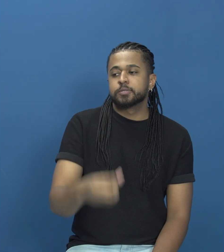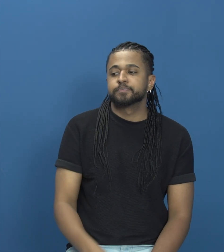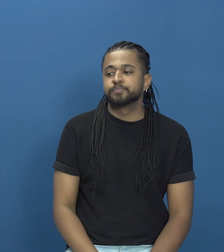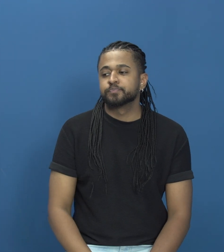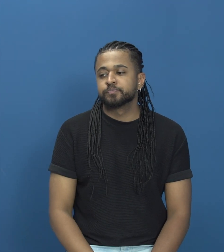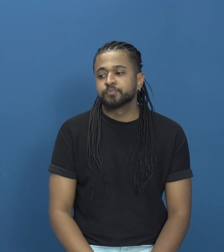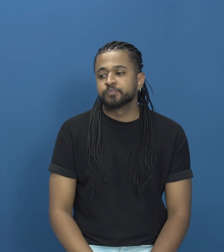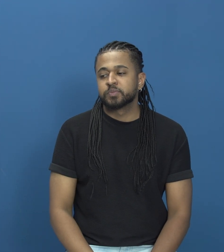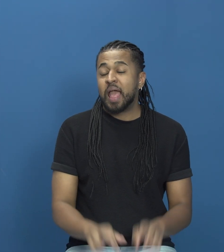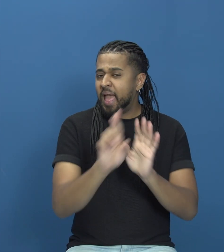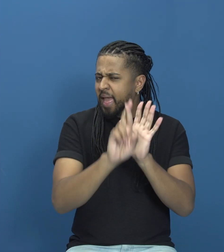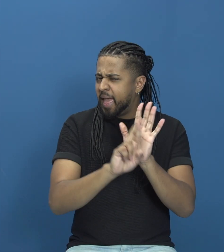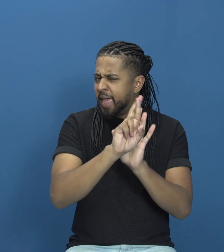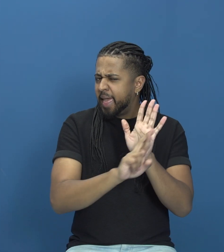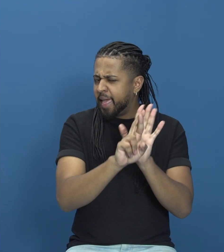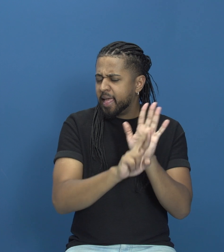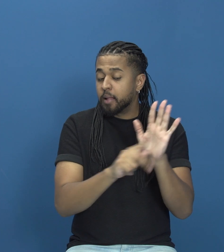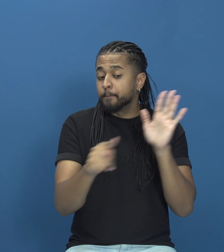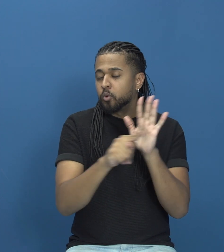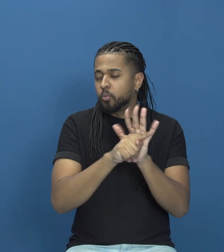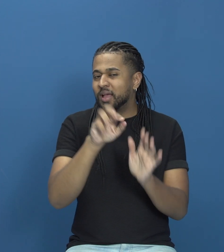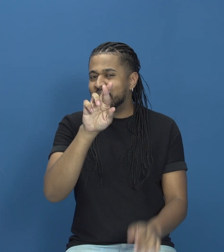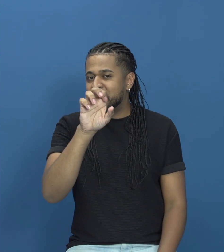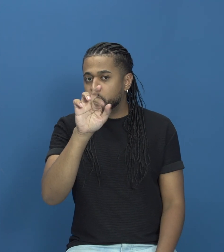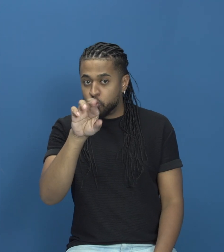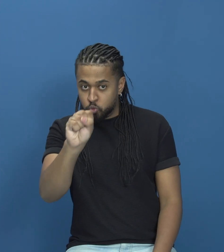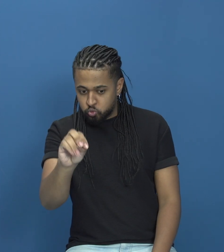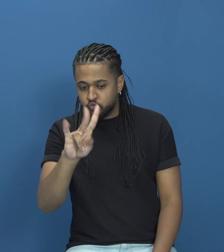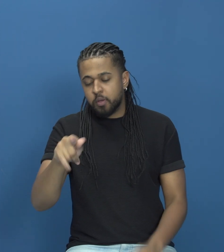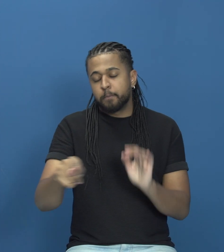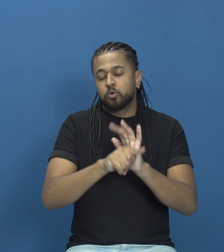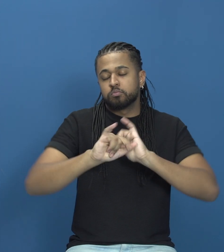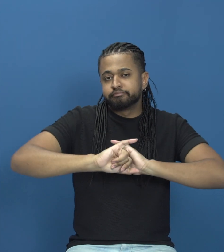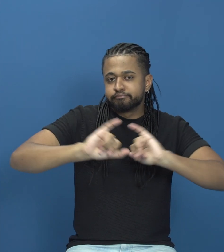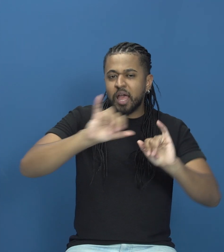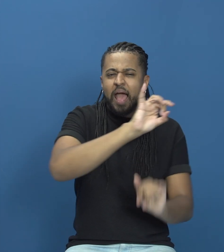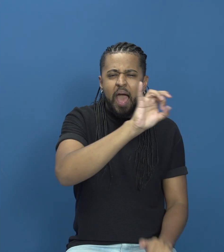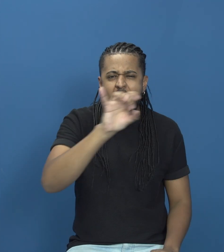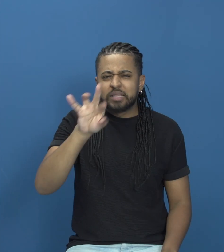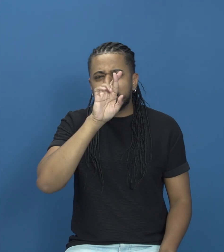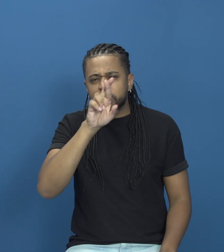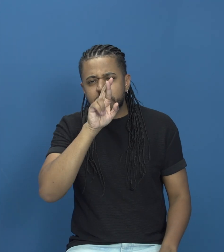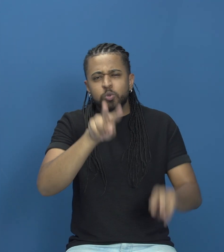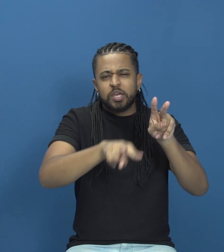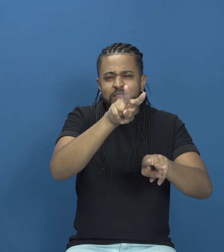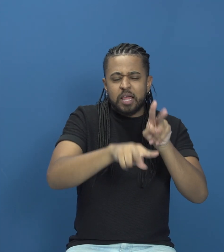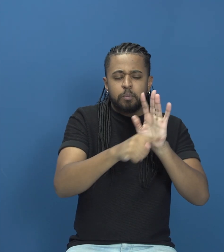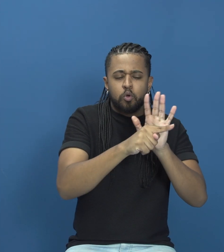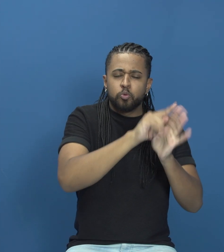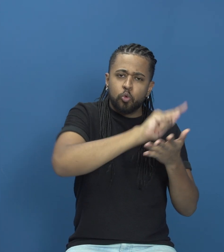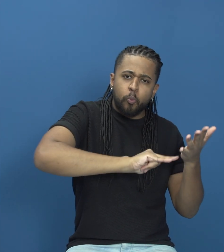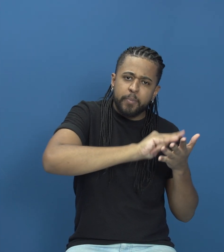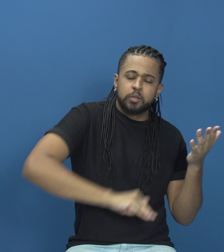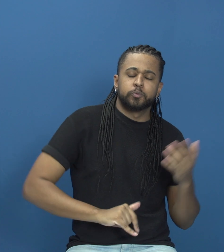11.6. As regras para interposição de recurso serão publicadas a cada resultado de análise de